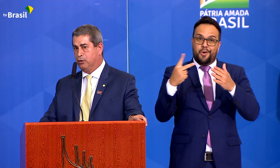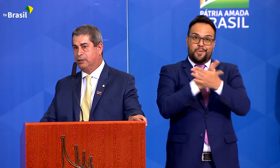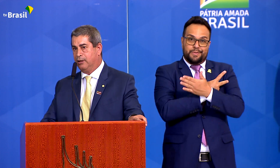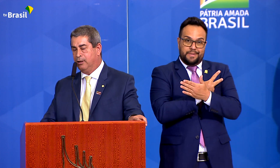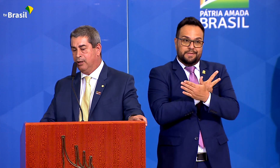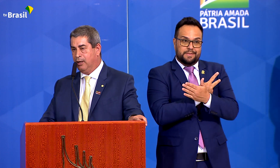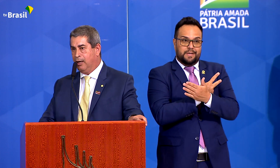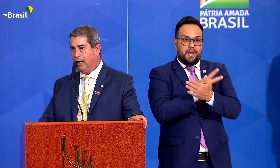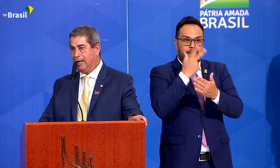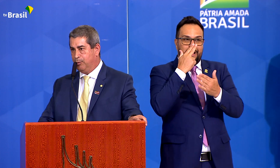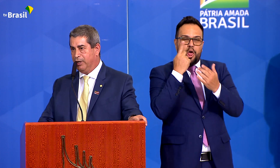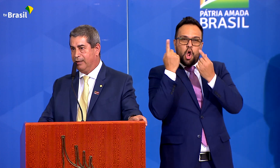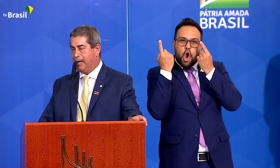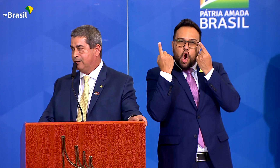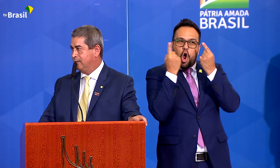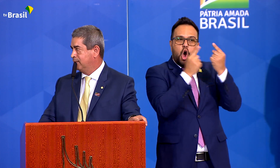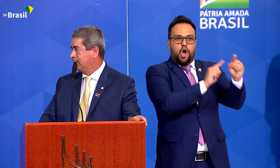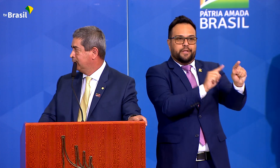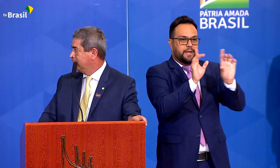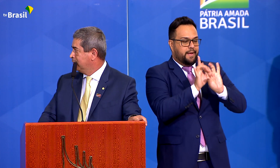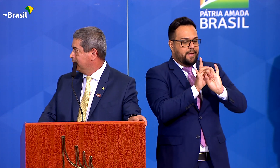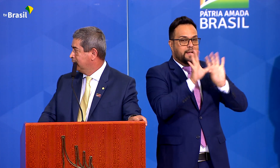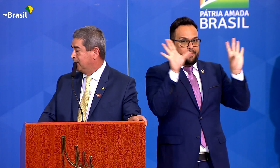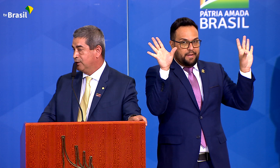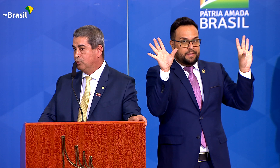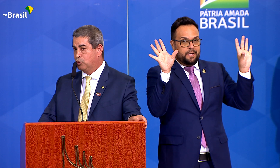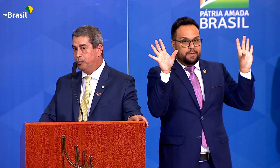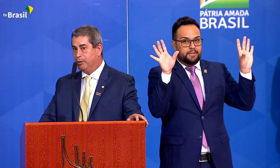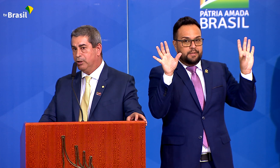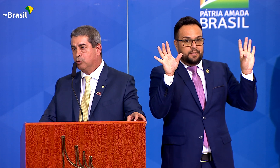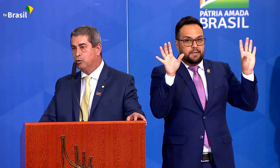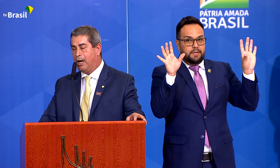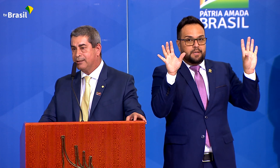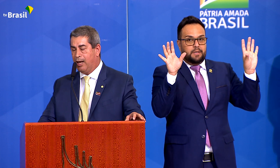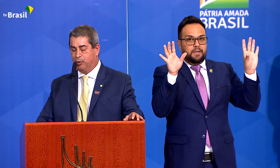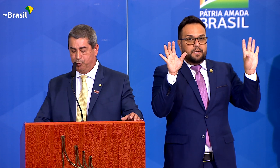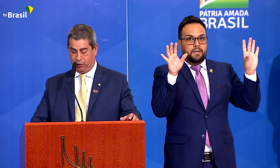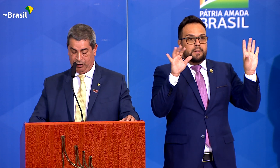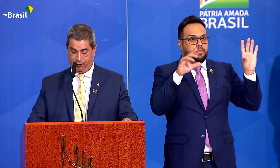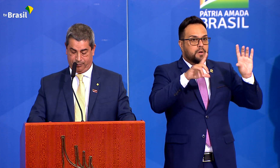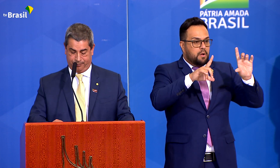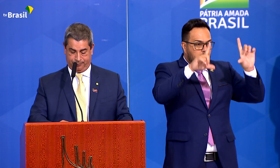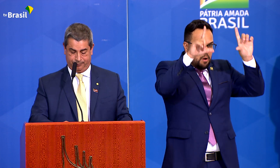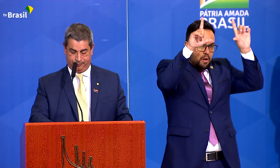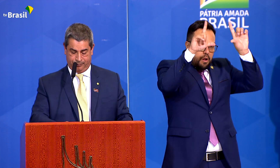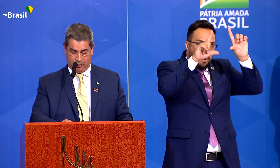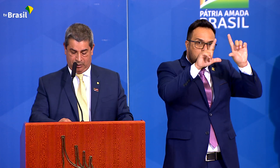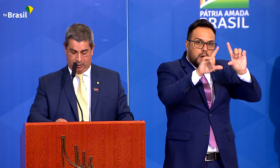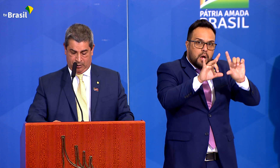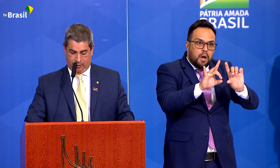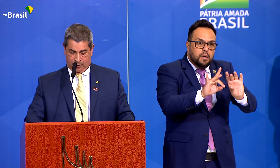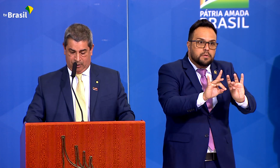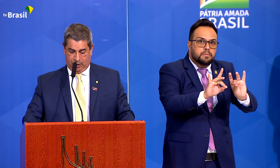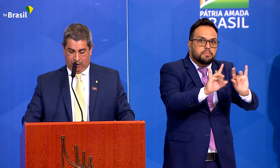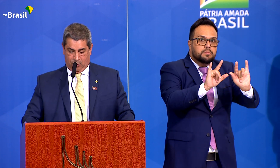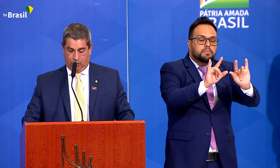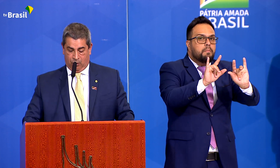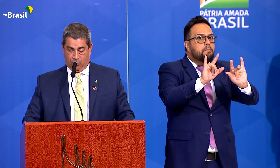de afronta à liberdade sejam suprimidos o mais rápido possível